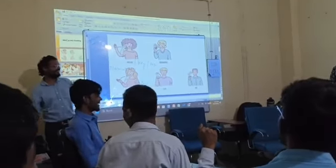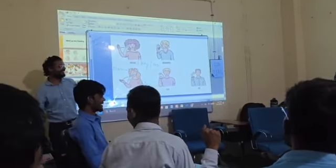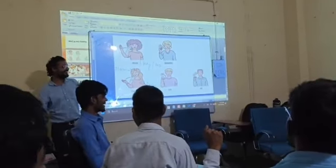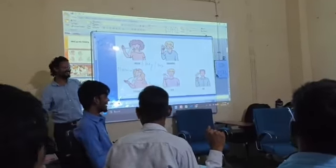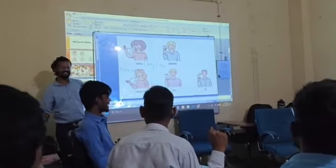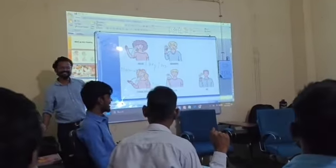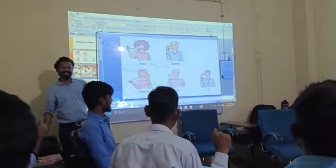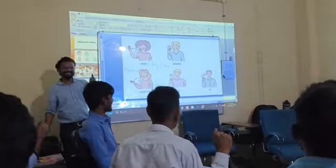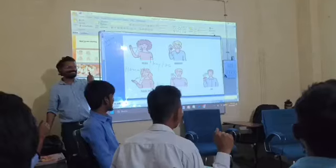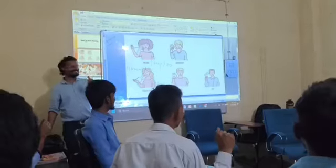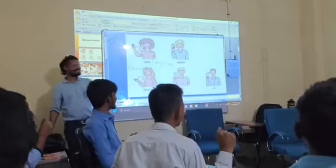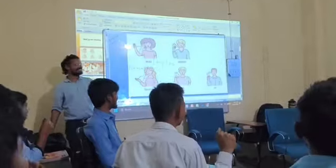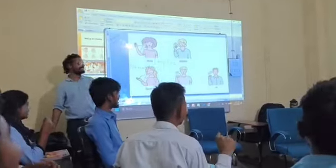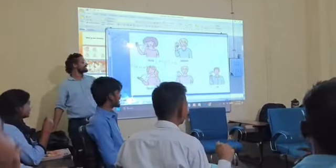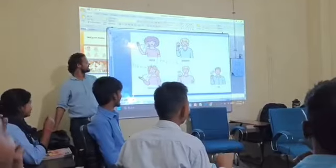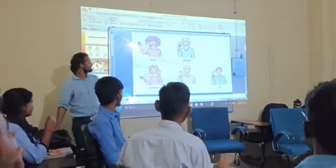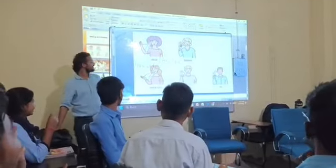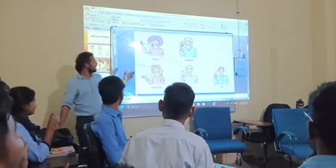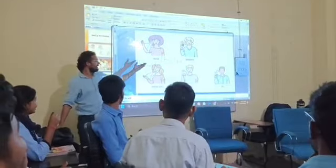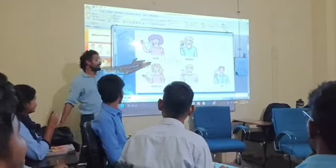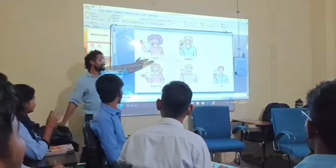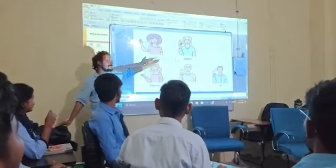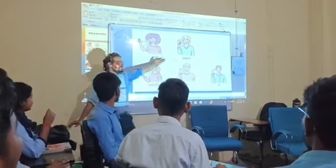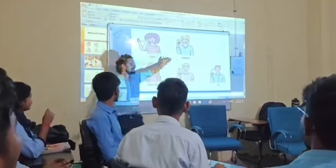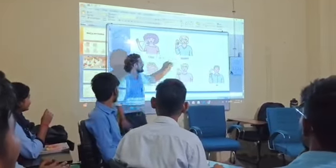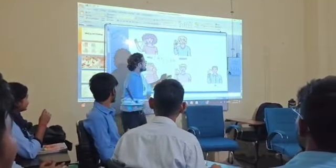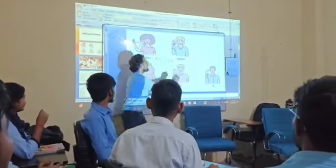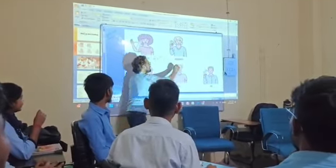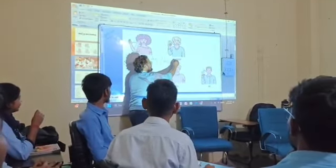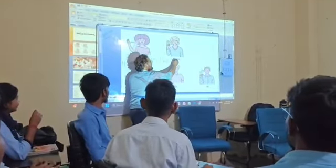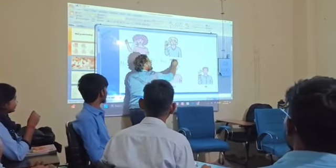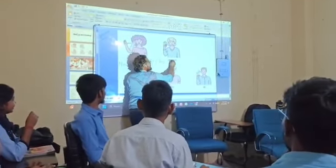चलिए, बहुत अच्छा समझ गए आप, ठीक है,